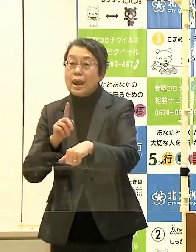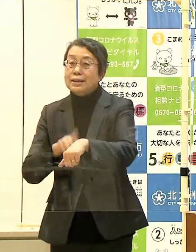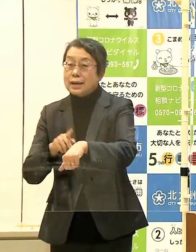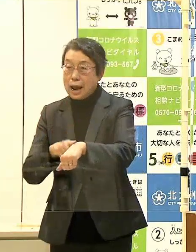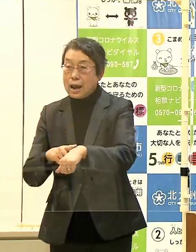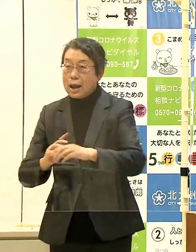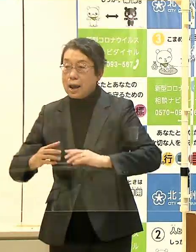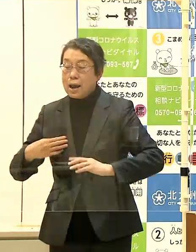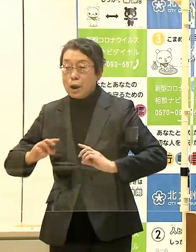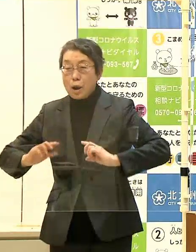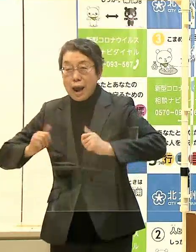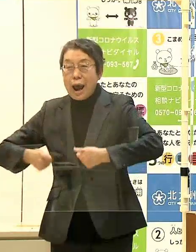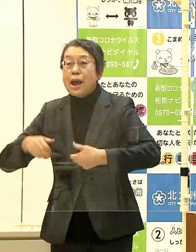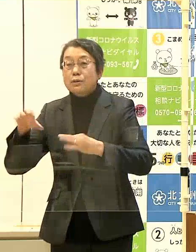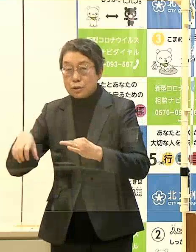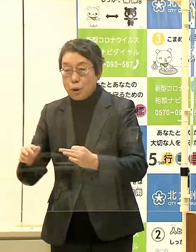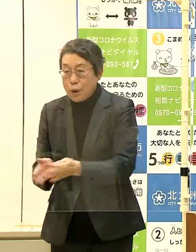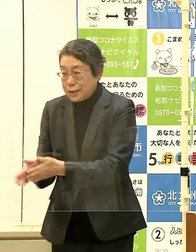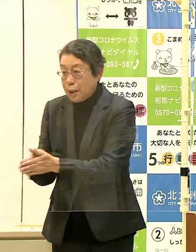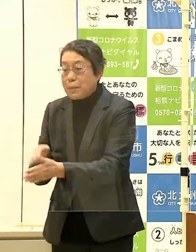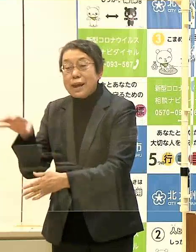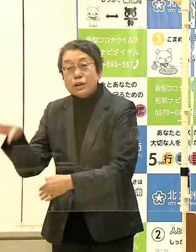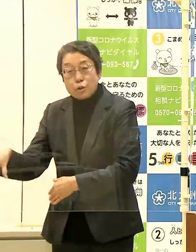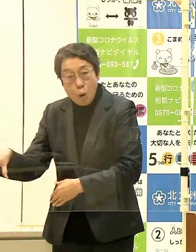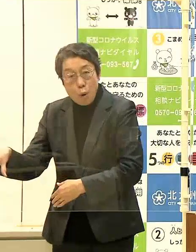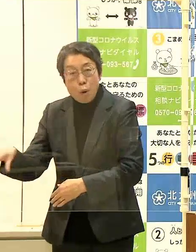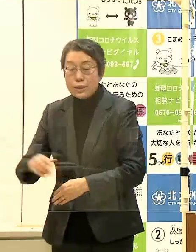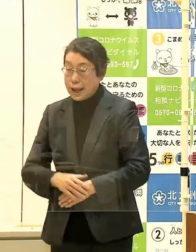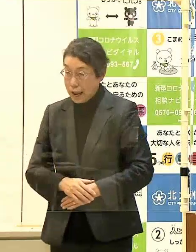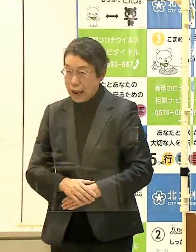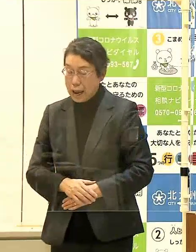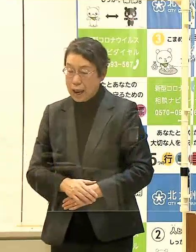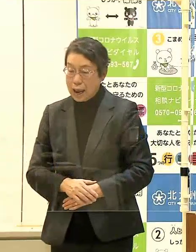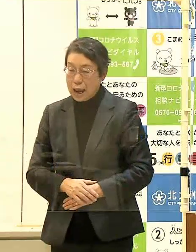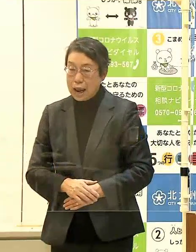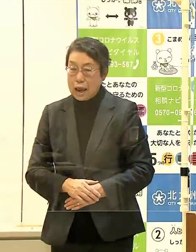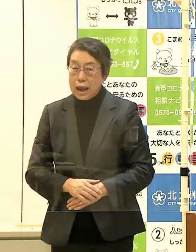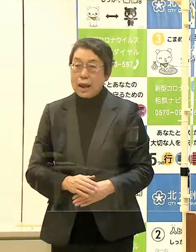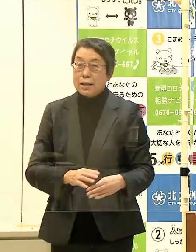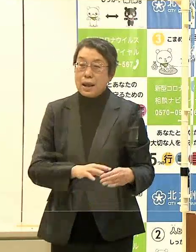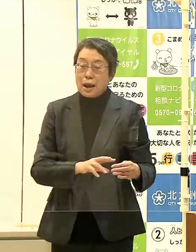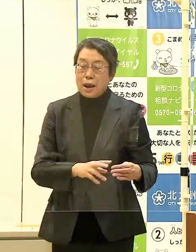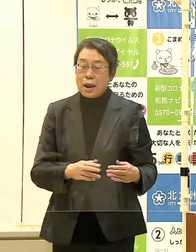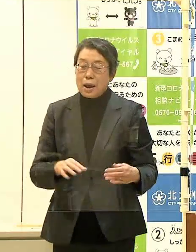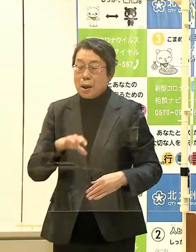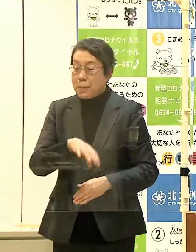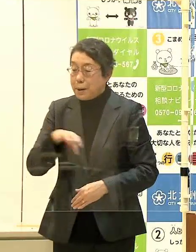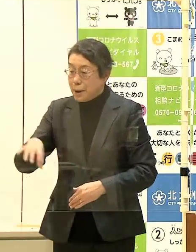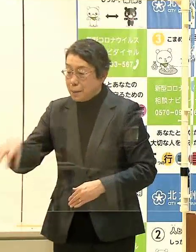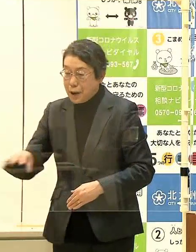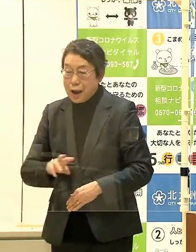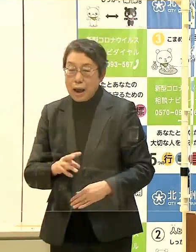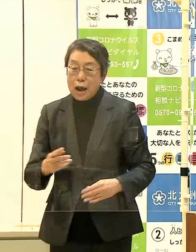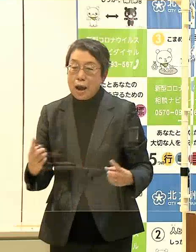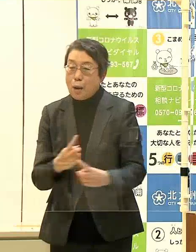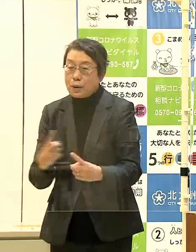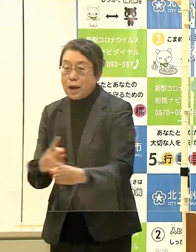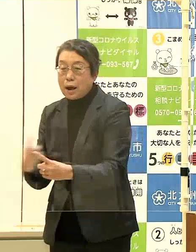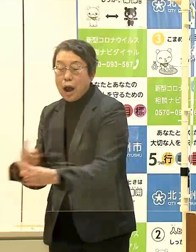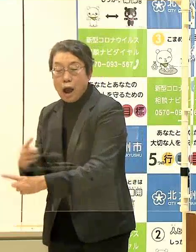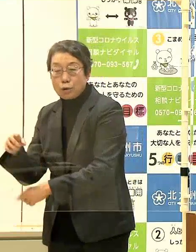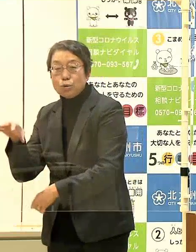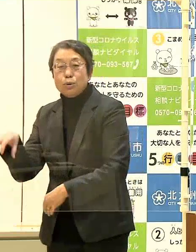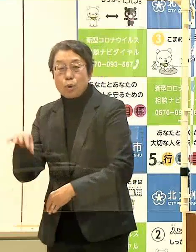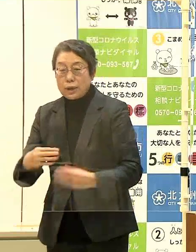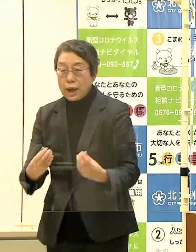室洗面所そうしたところで職場の場面が切り替わるところで感染が